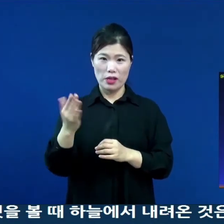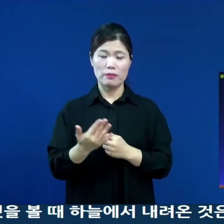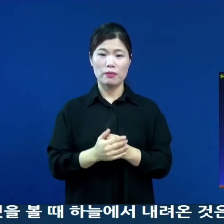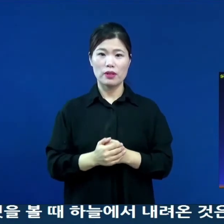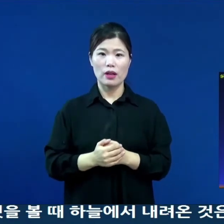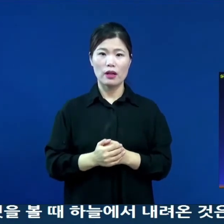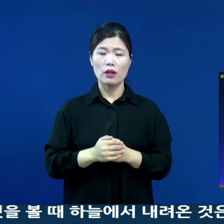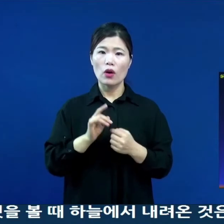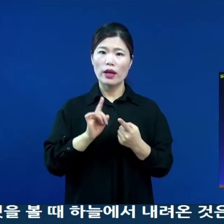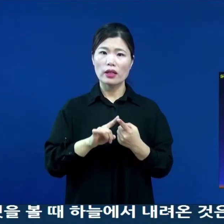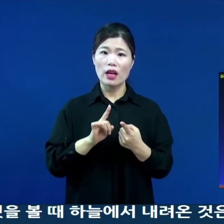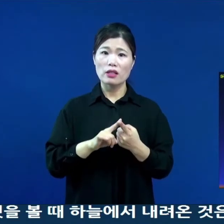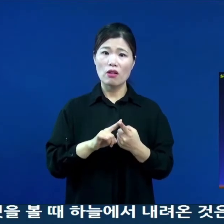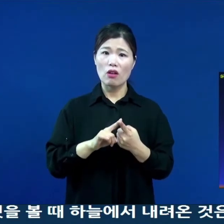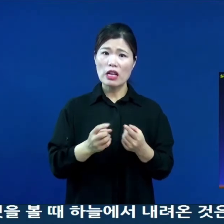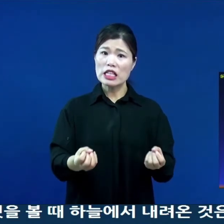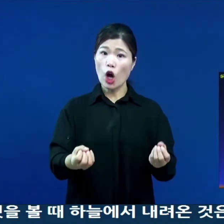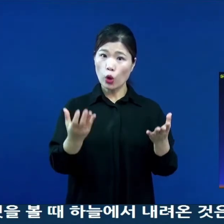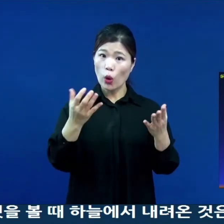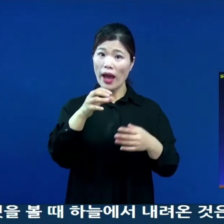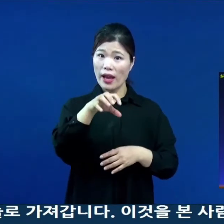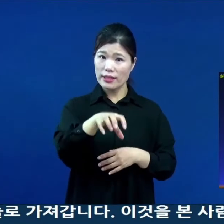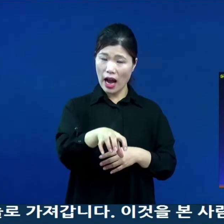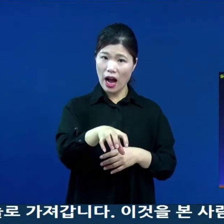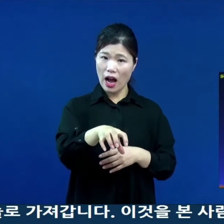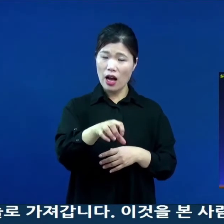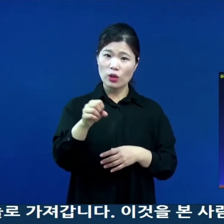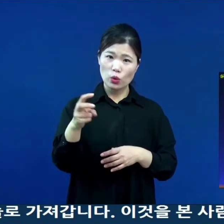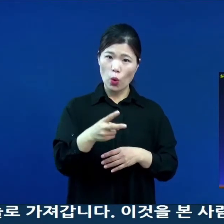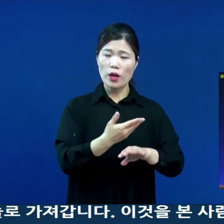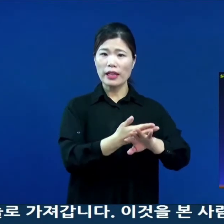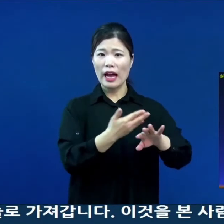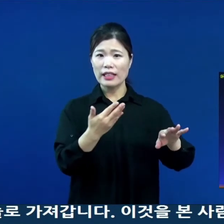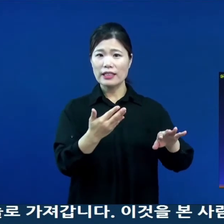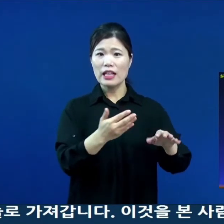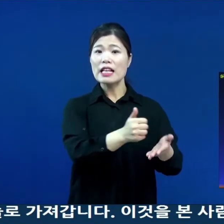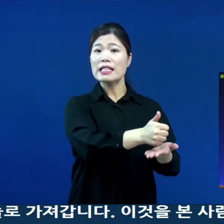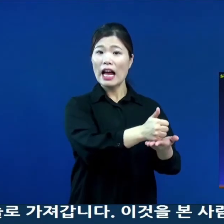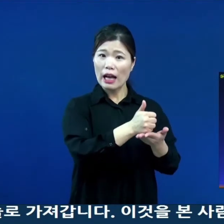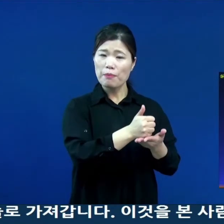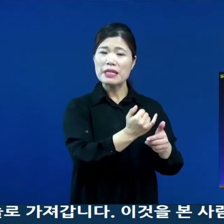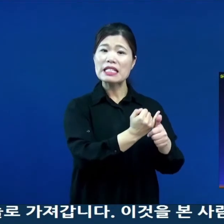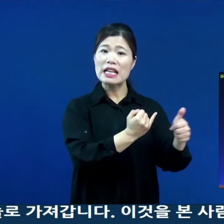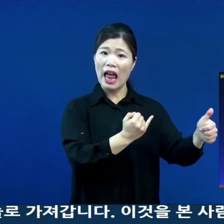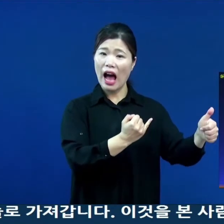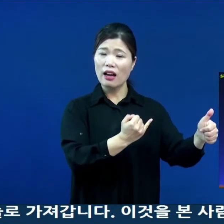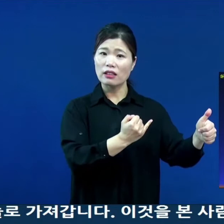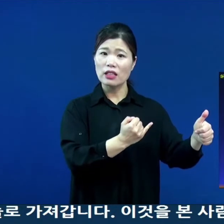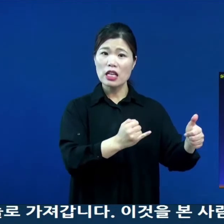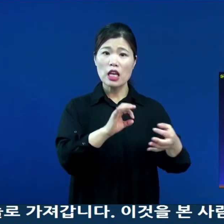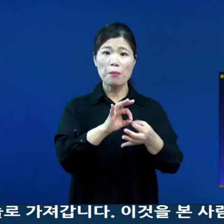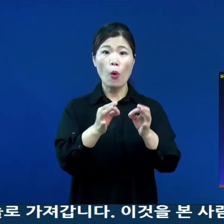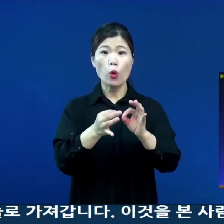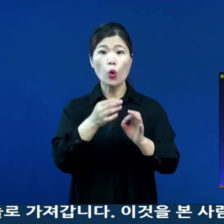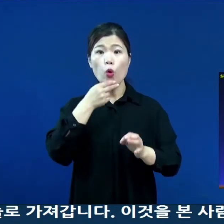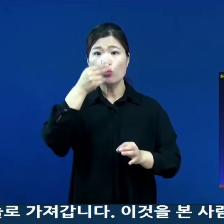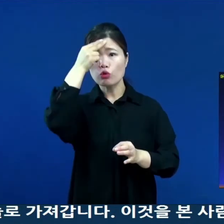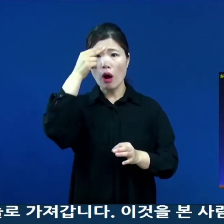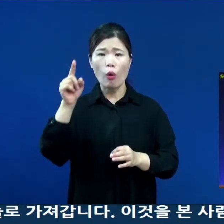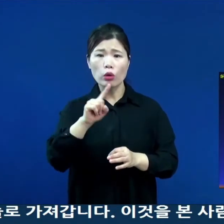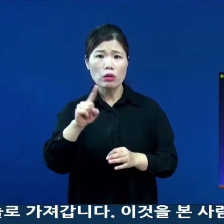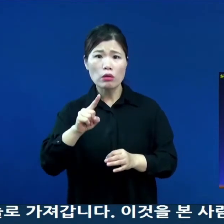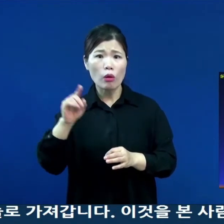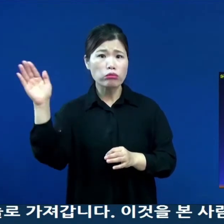것을 연회장과 다른 하객들과 신랑은 이 포도주가 어디서